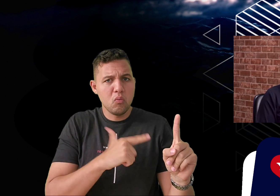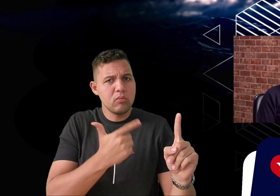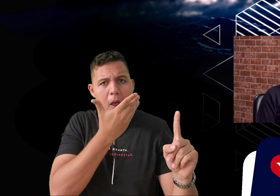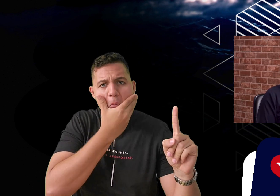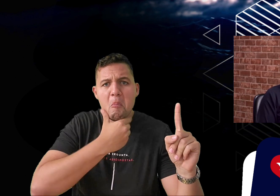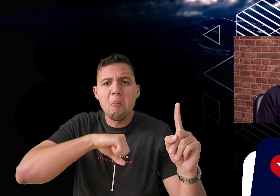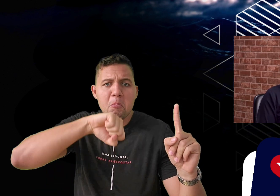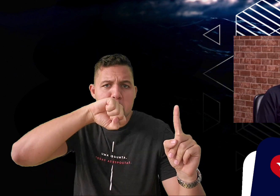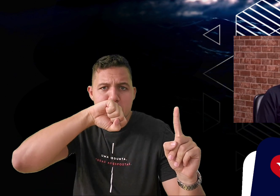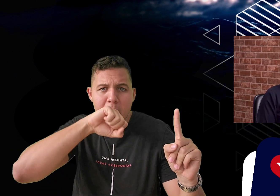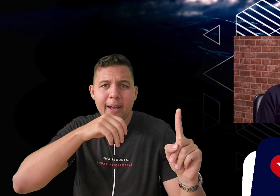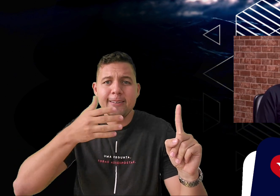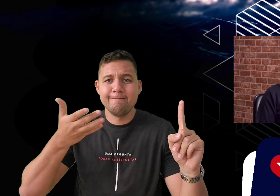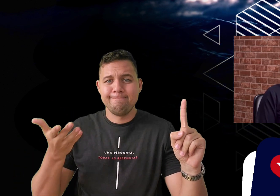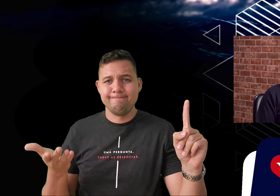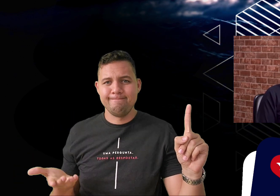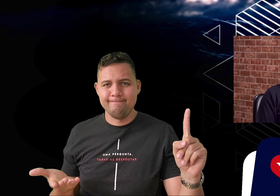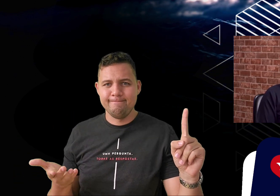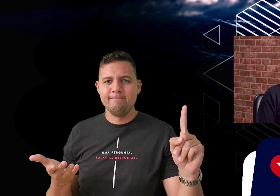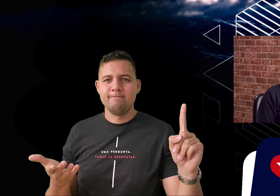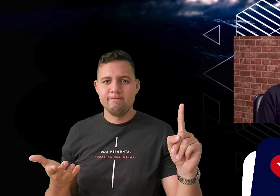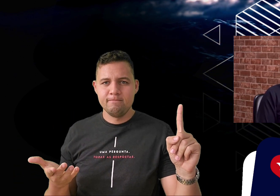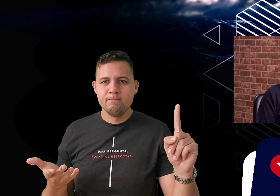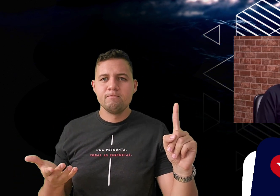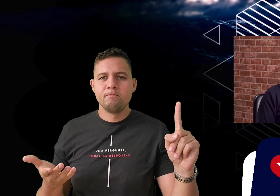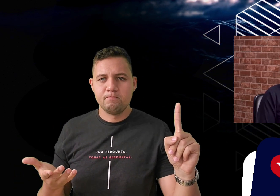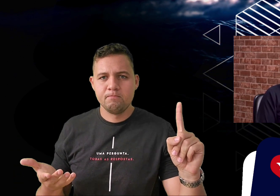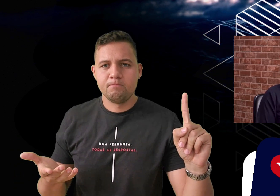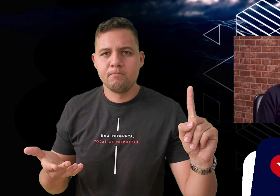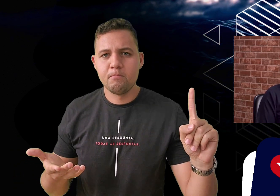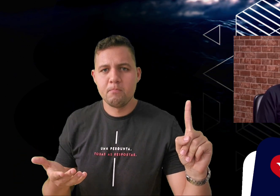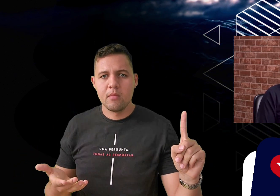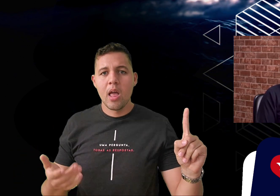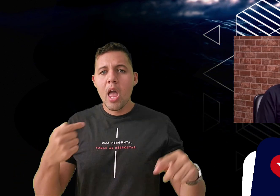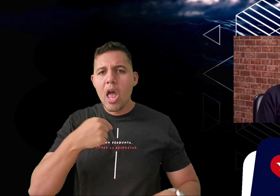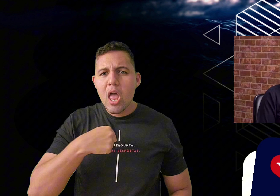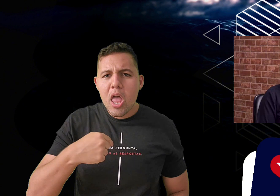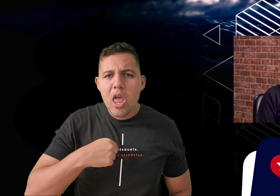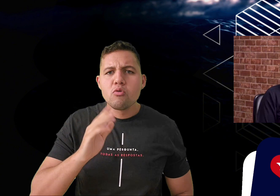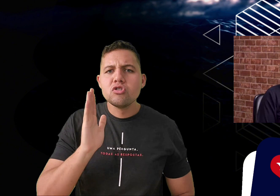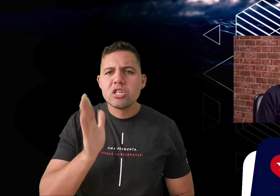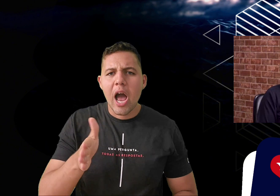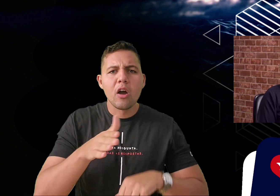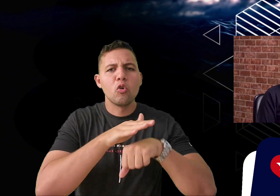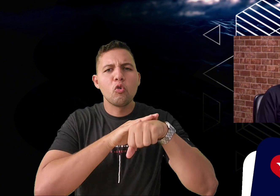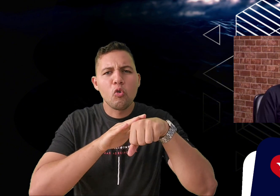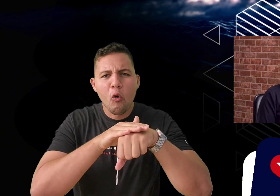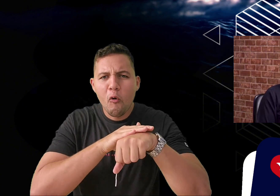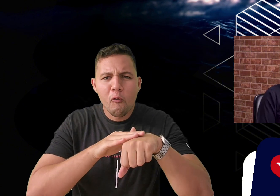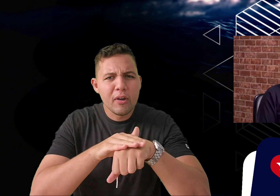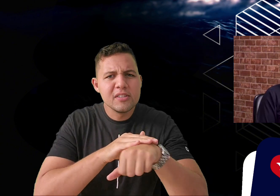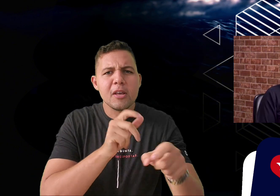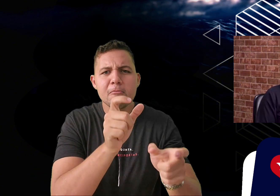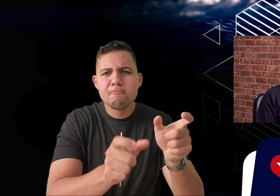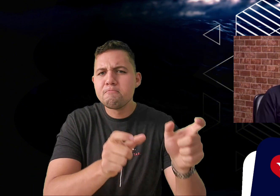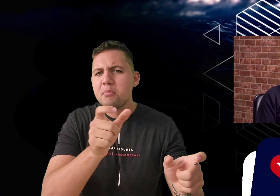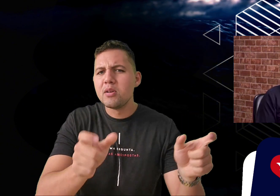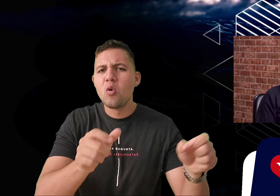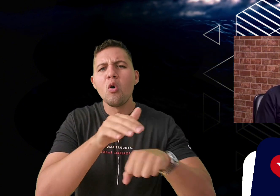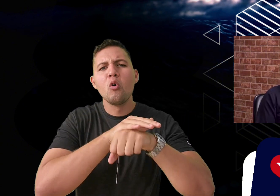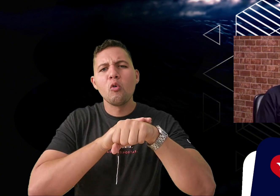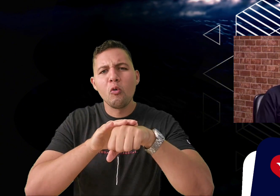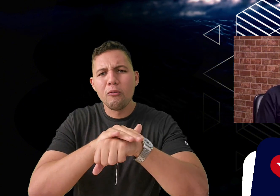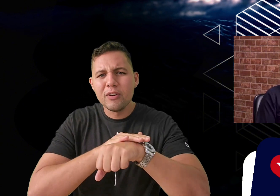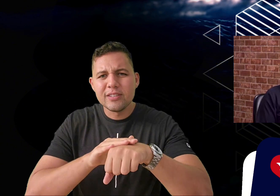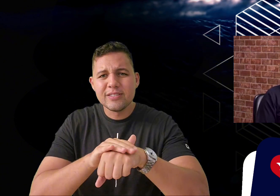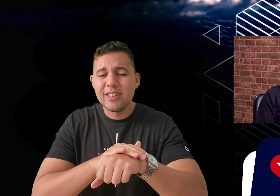muitas pessoas que enfrentaram muita dificuldade para se relacionar